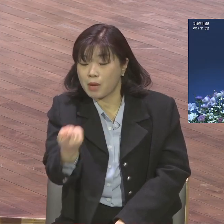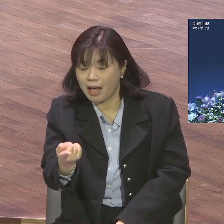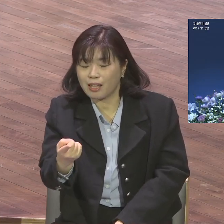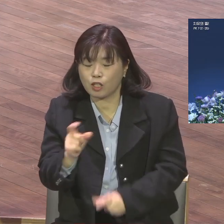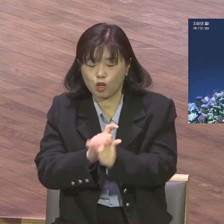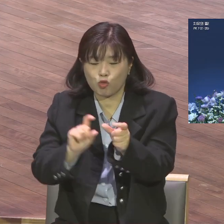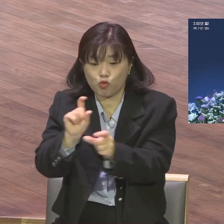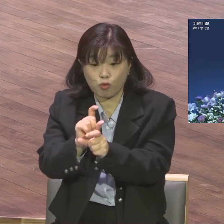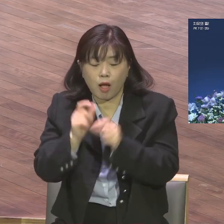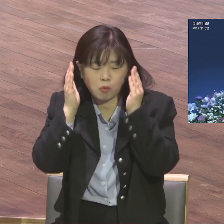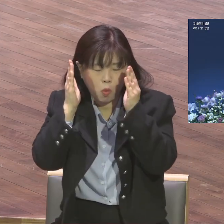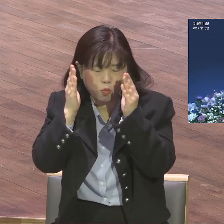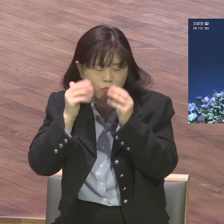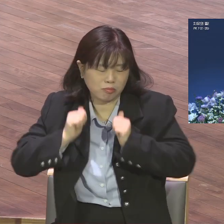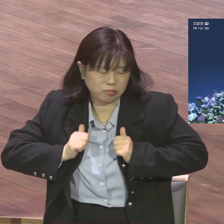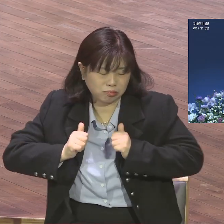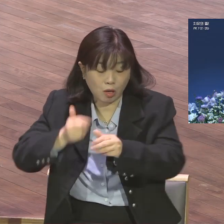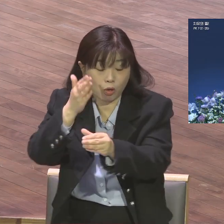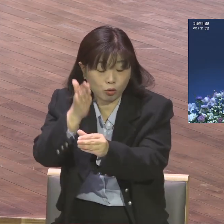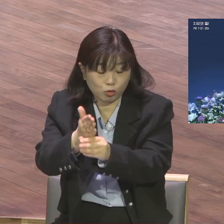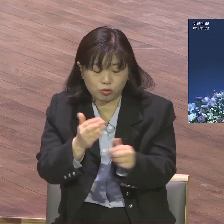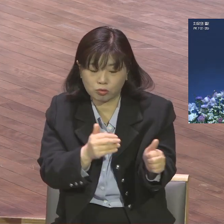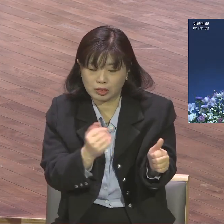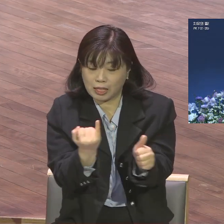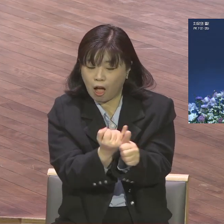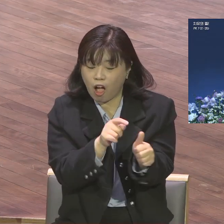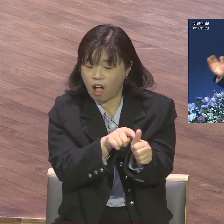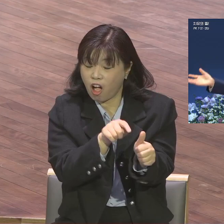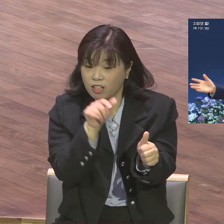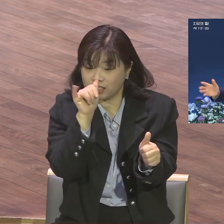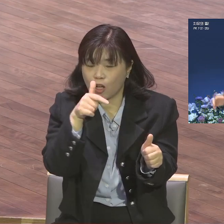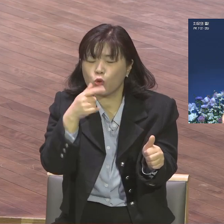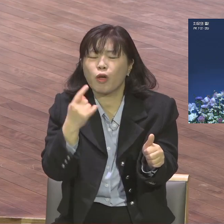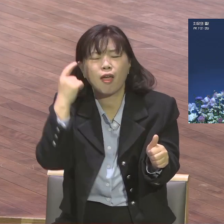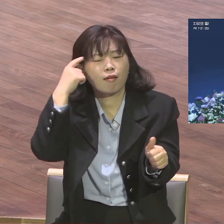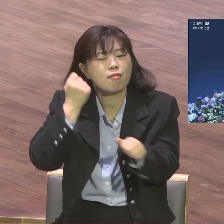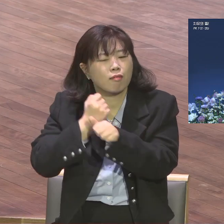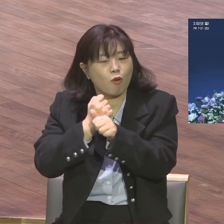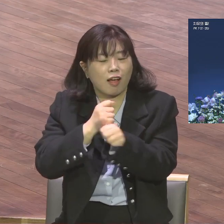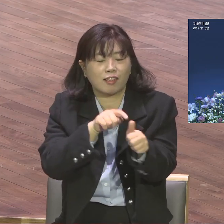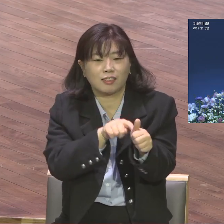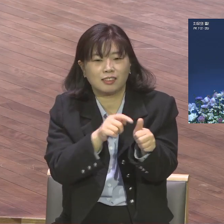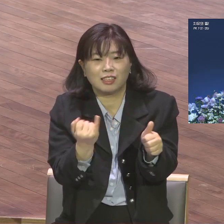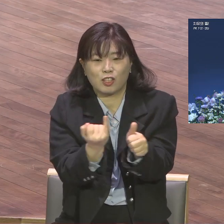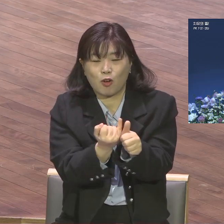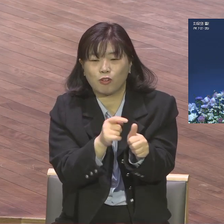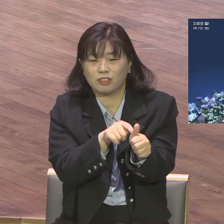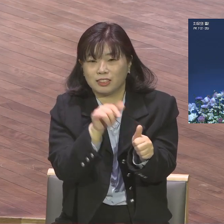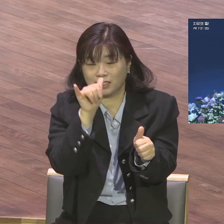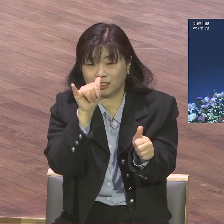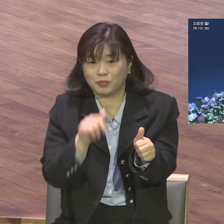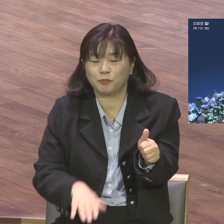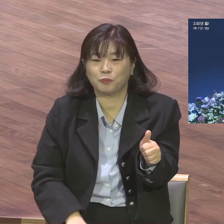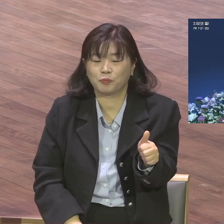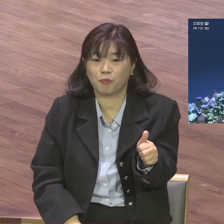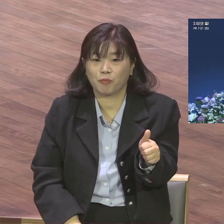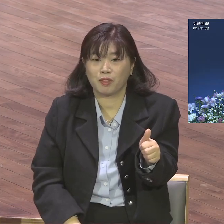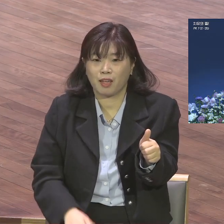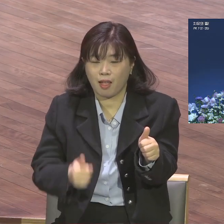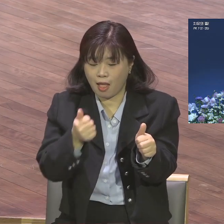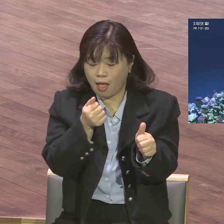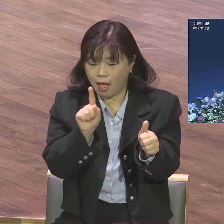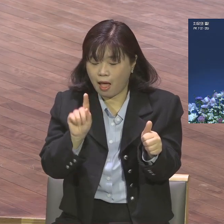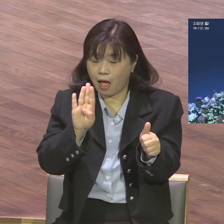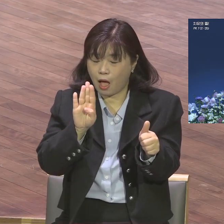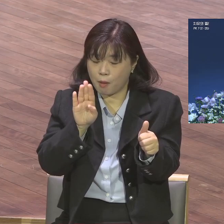있을 때에 매일 그 하버드 뇌과학실 바로 옆에가 기숙사래요. 하버드 기숙사인데